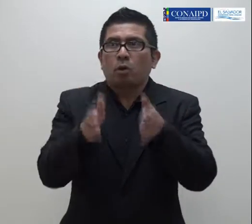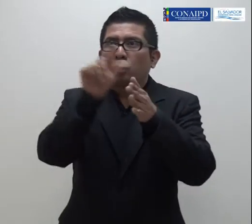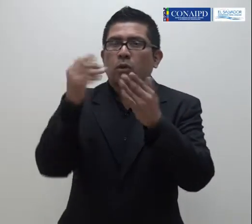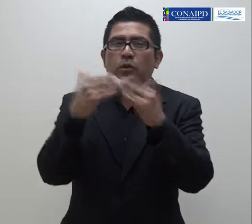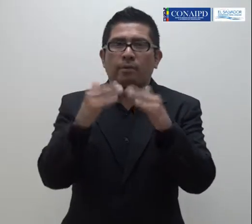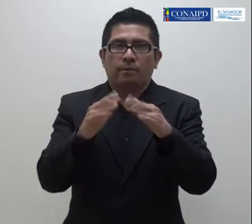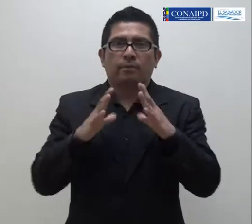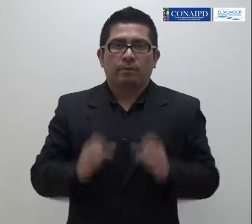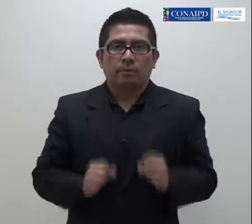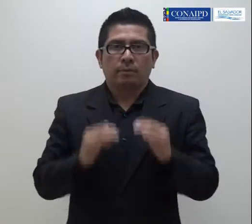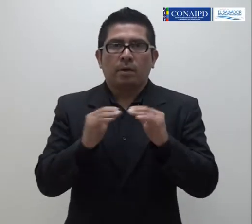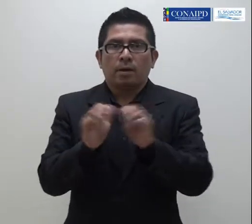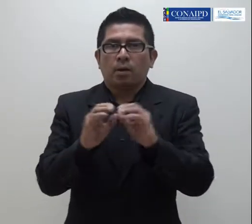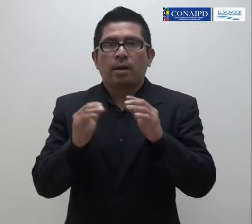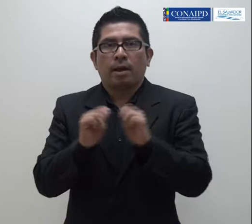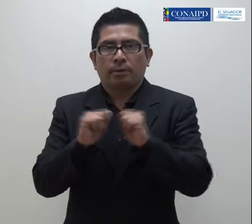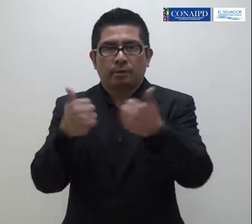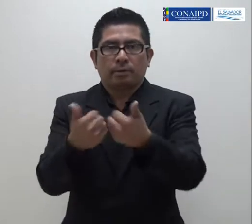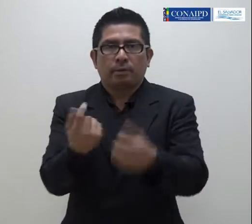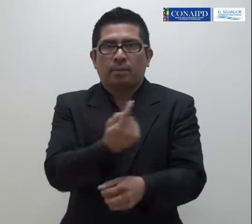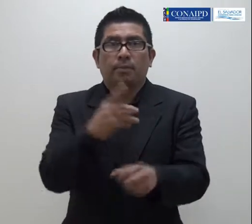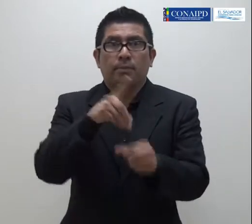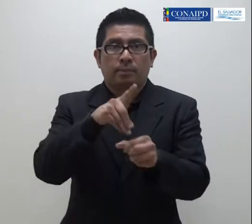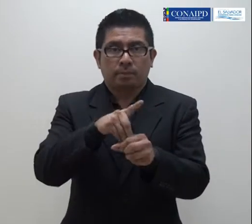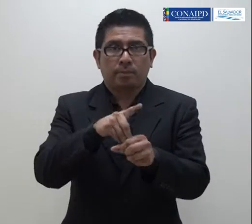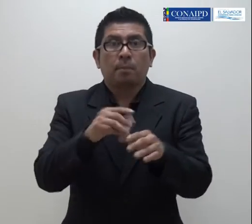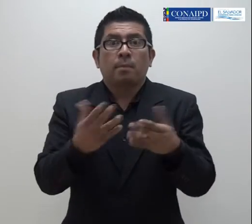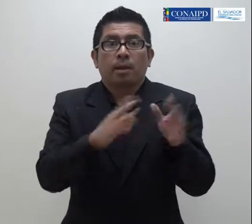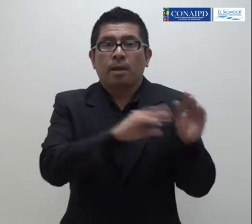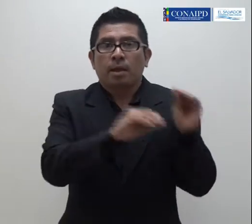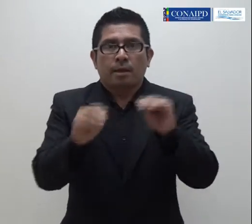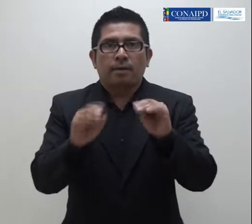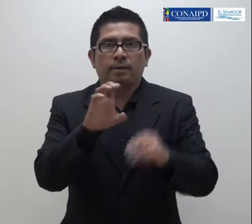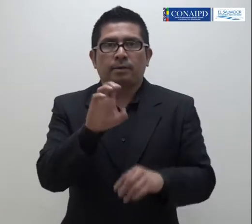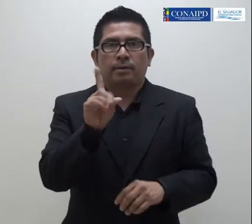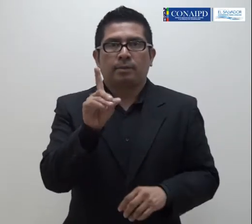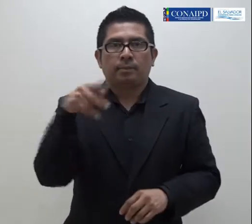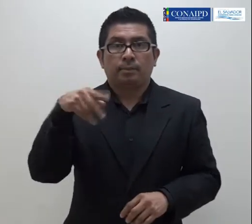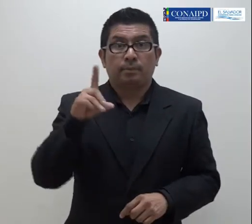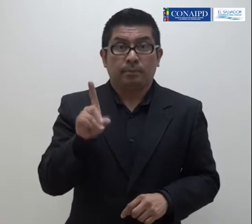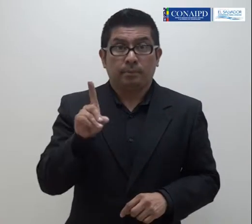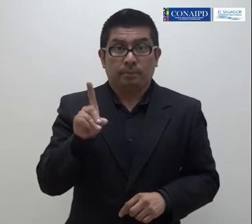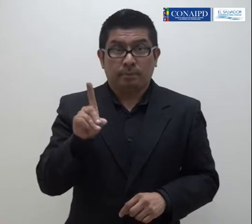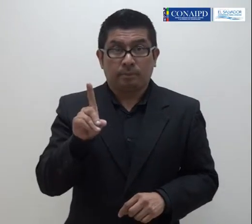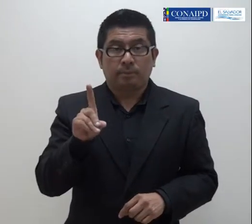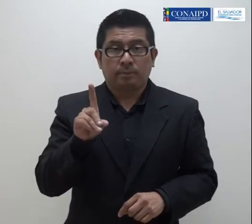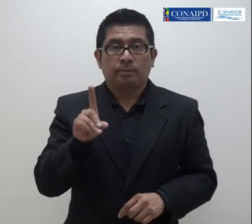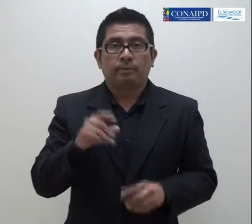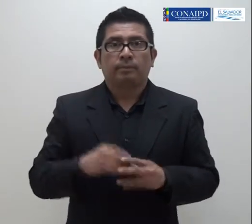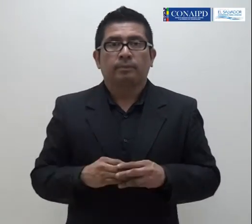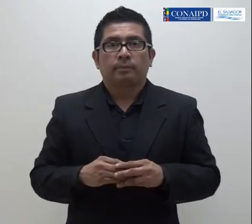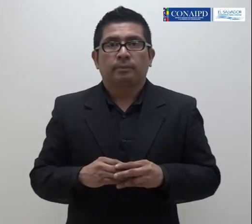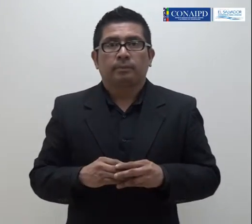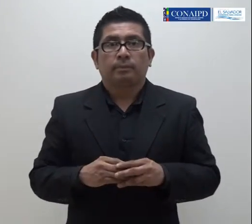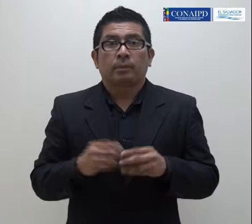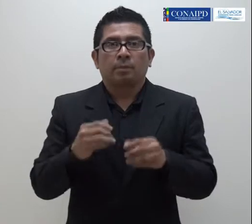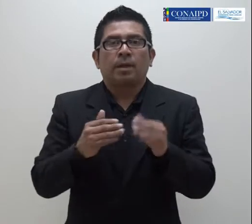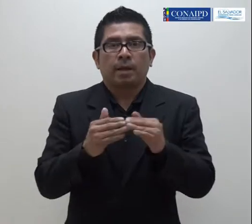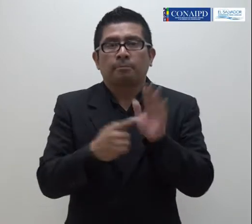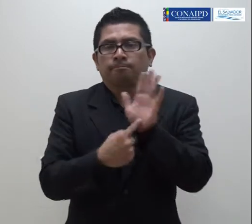y organizaciones de personas con discapacidad a fin de aplicar la Convención sobre los Derechos de las Personas con Discapacidad, socialización de la Convención